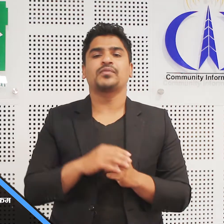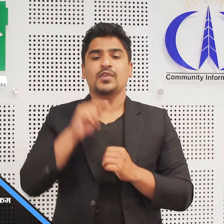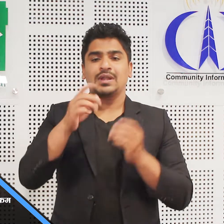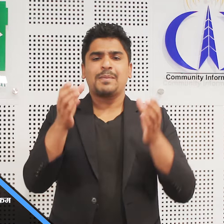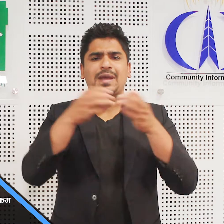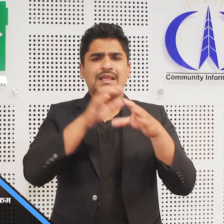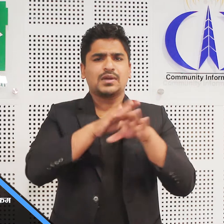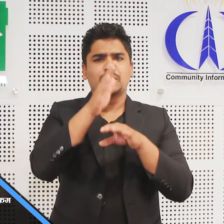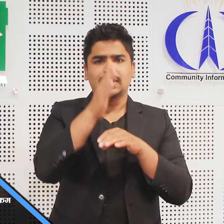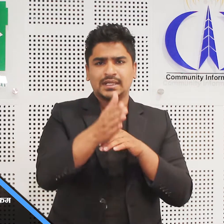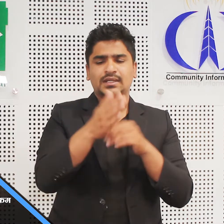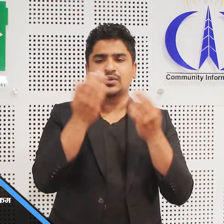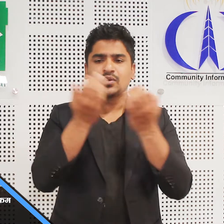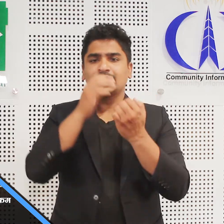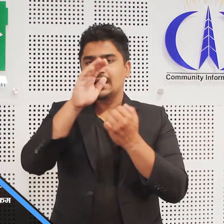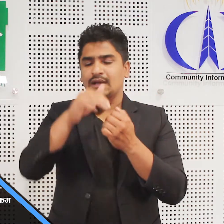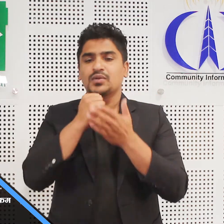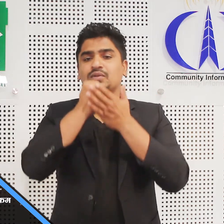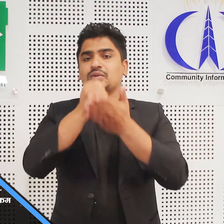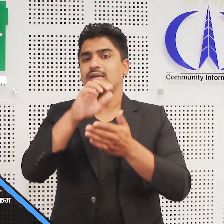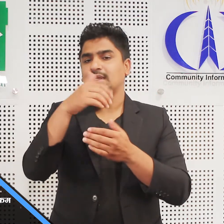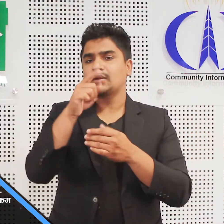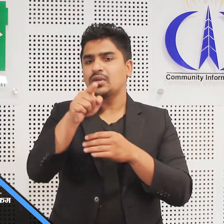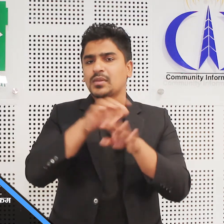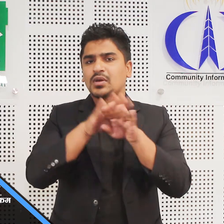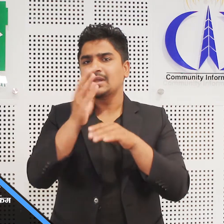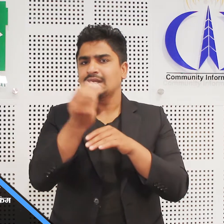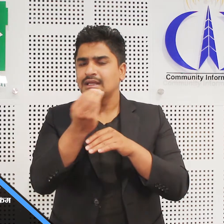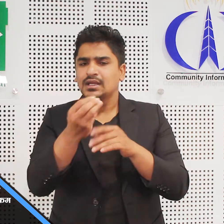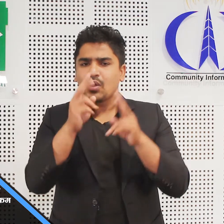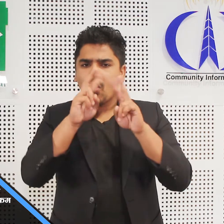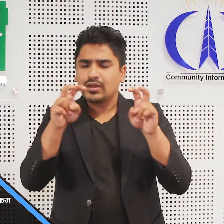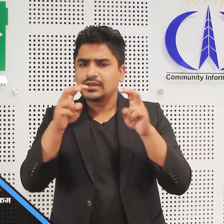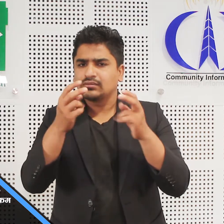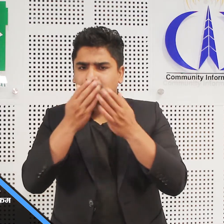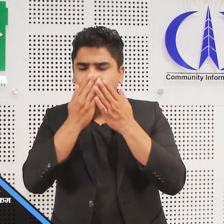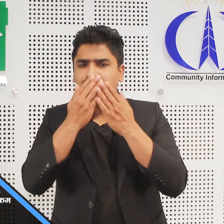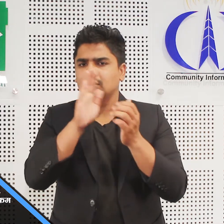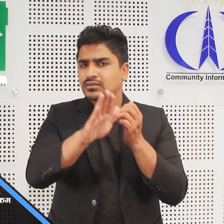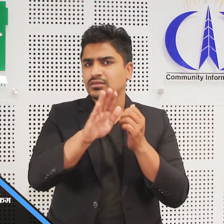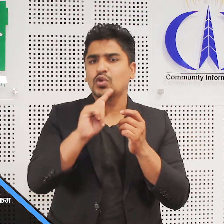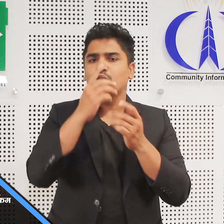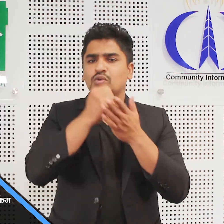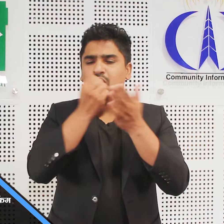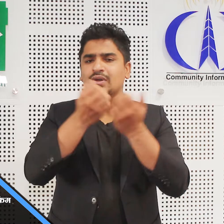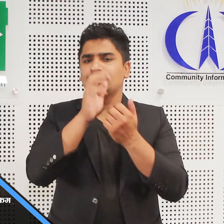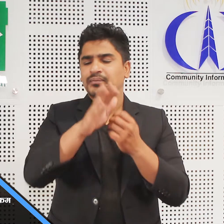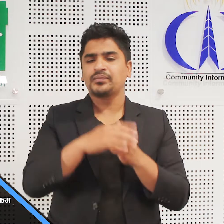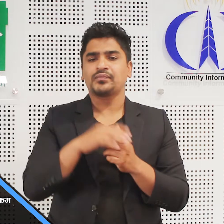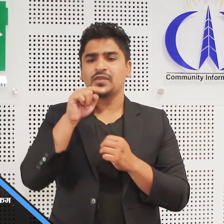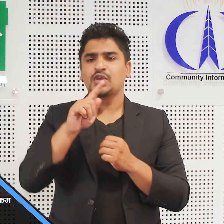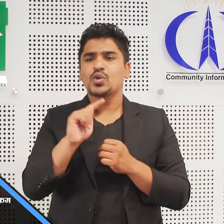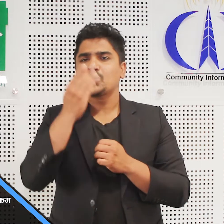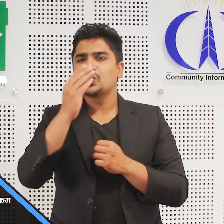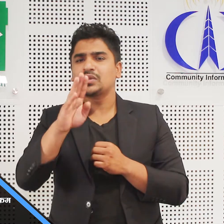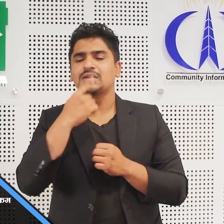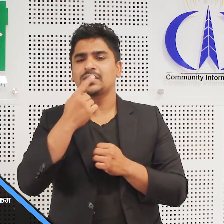चाहिँ कसरी पहिचान गरेर चाहिँ अगाडि बढ्नुपर्छ जस्तो लाग्छ। अहिले पालिकाहरूले गर्दै आएको सहयोगलाई चाहिँ तपाईँहरूले